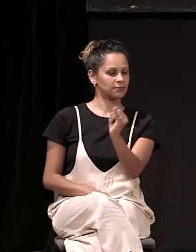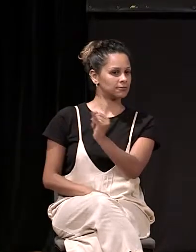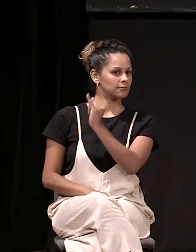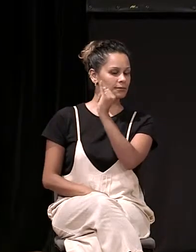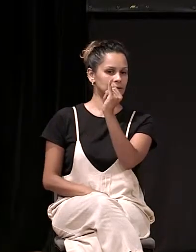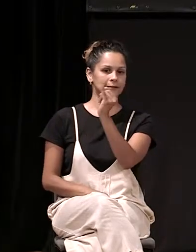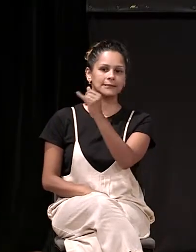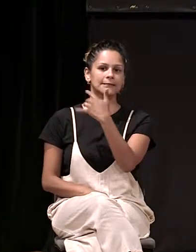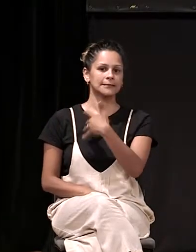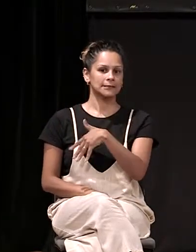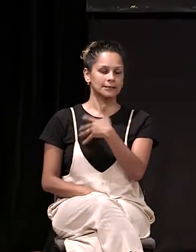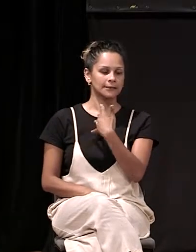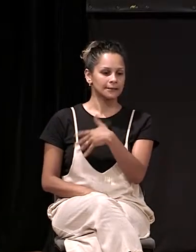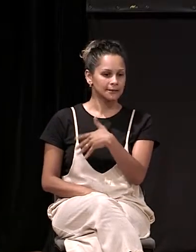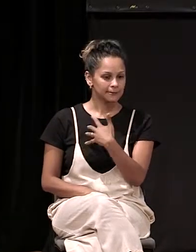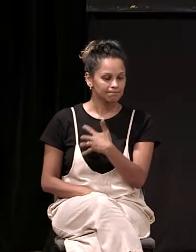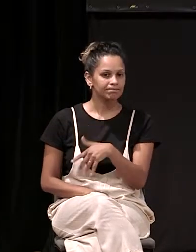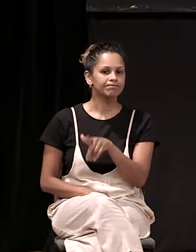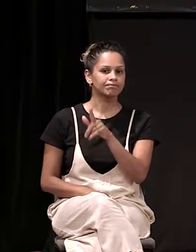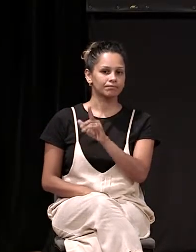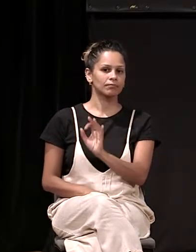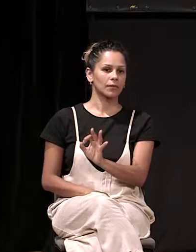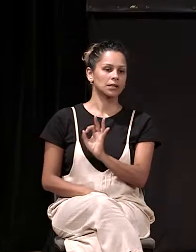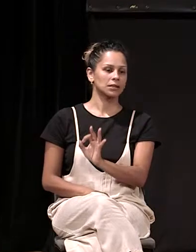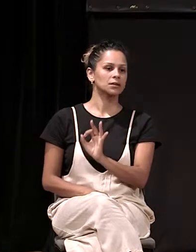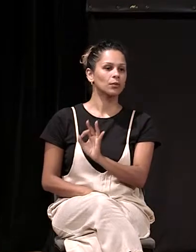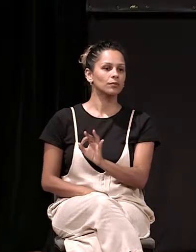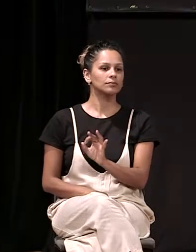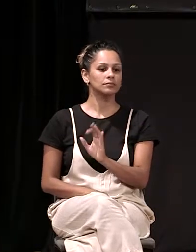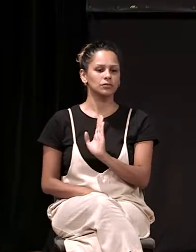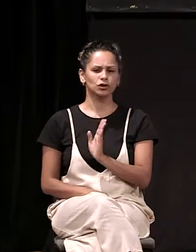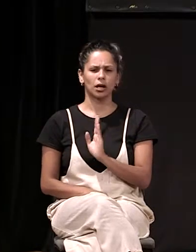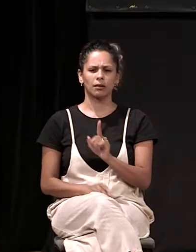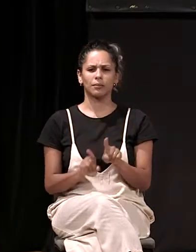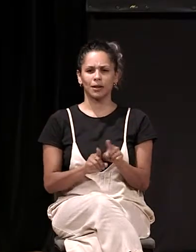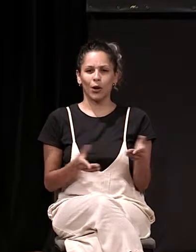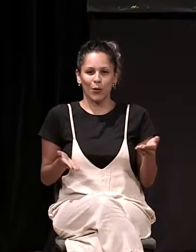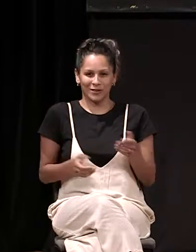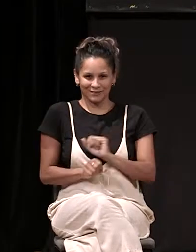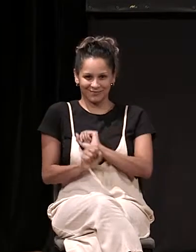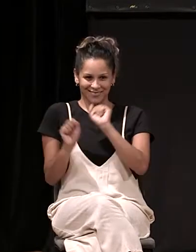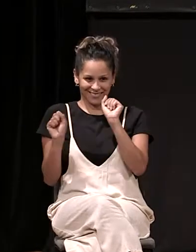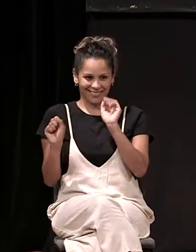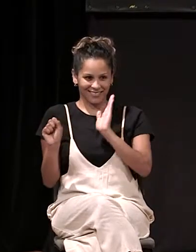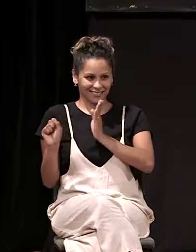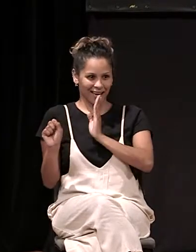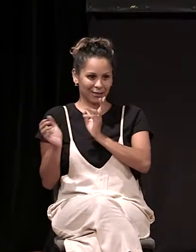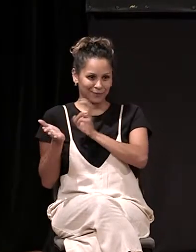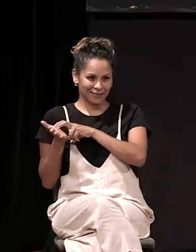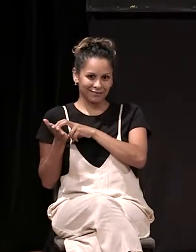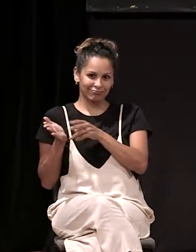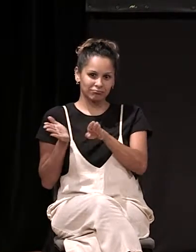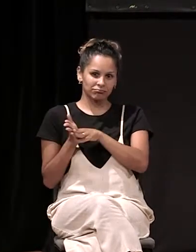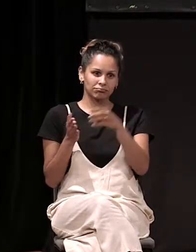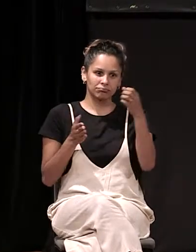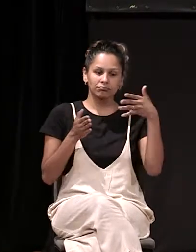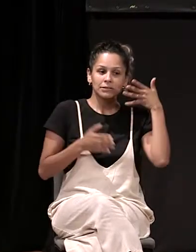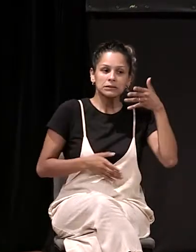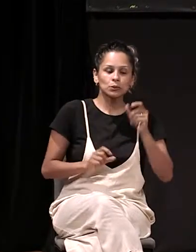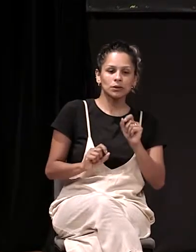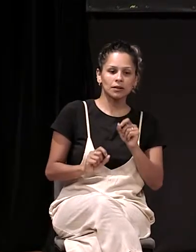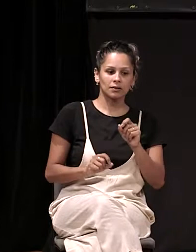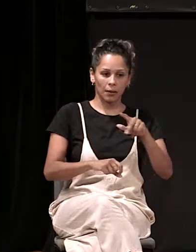muito importante. Realmente, e já se falou hoje de manhã também, que um país que